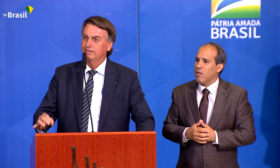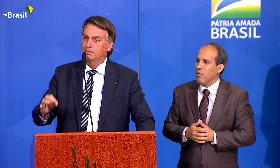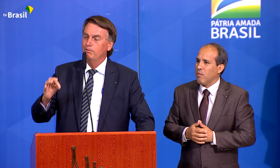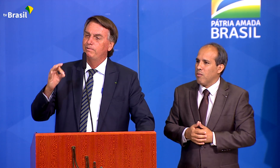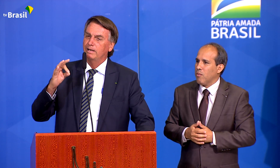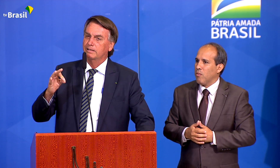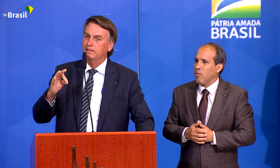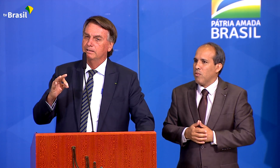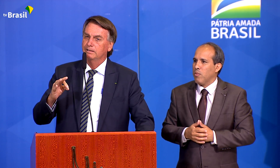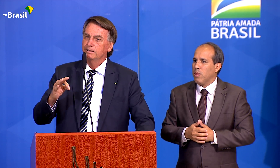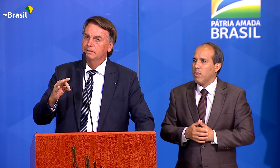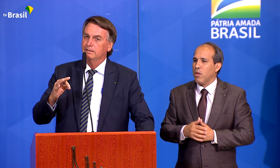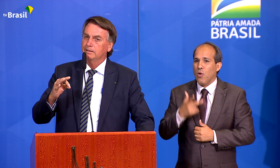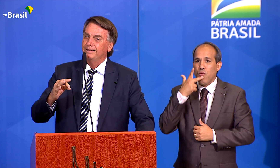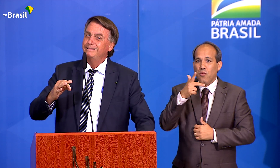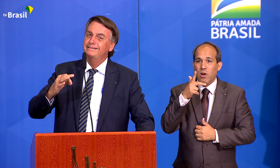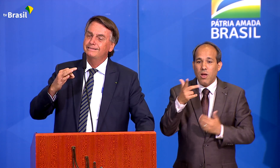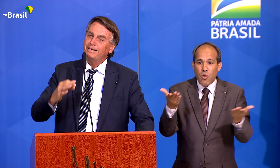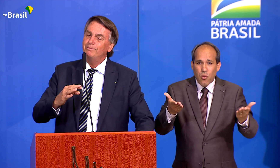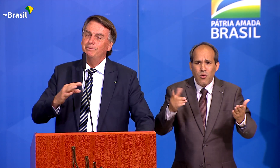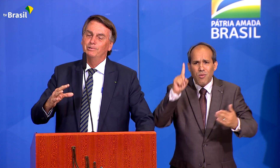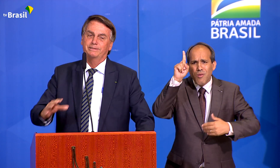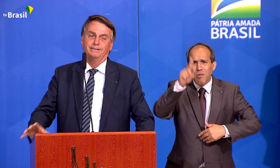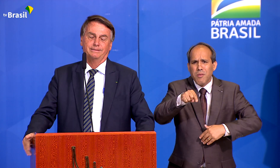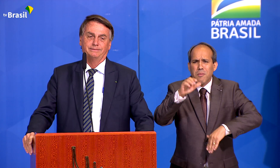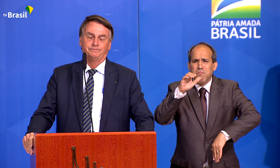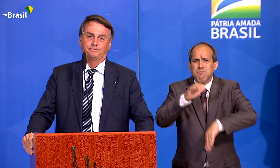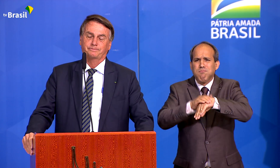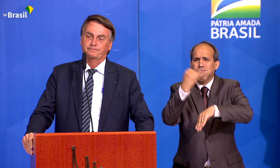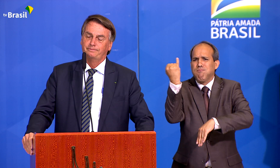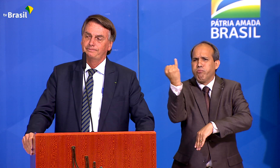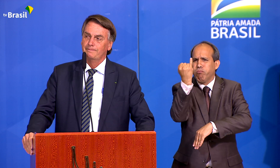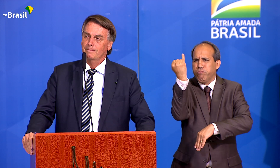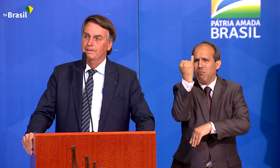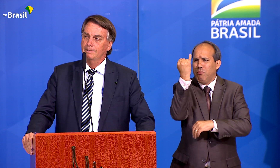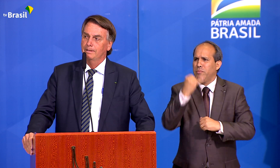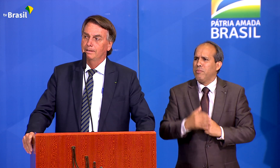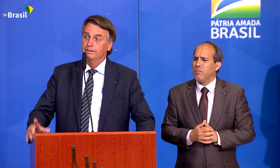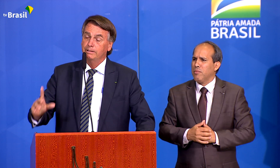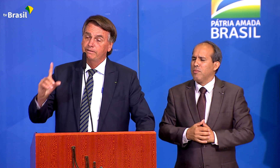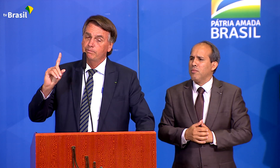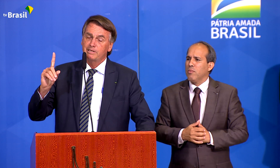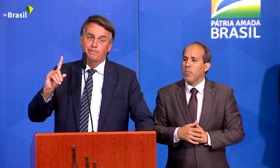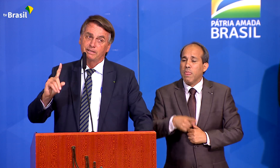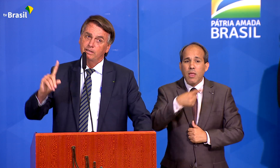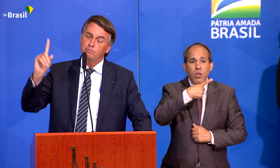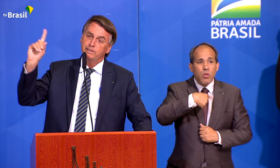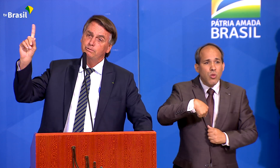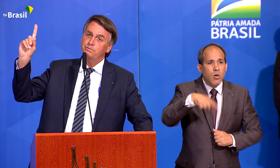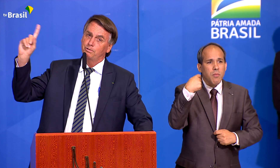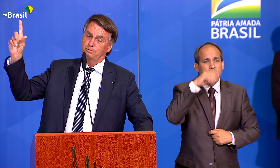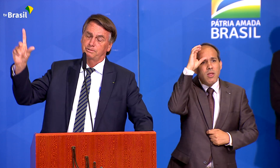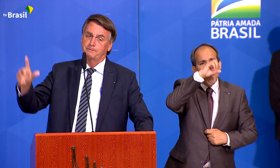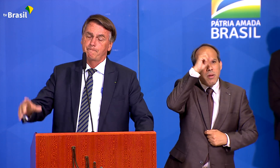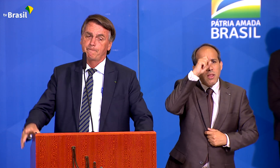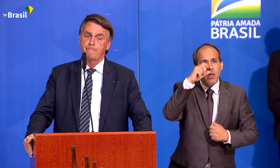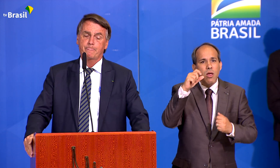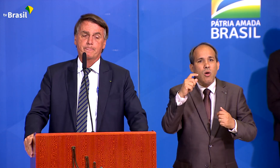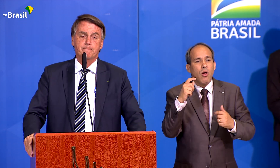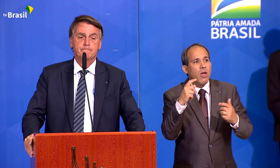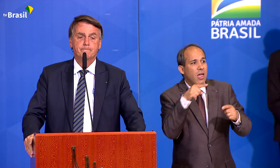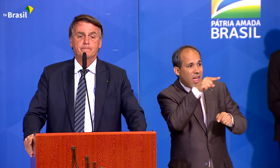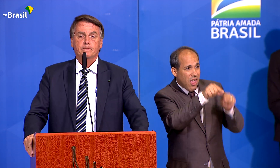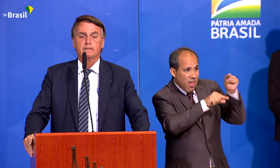Martins tu fala aqui é de extrema importância e nós devemos aprender com o erro dos